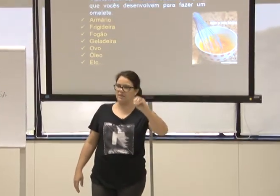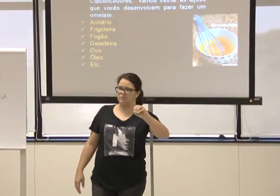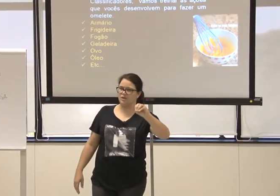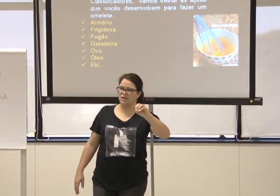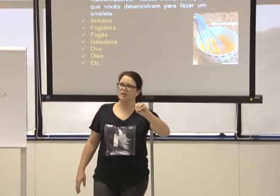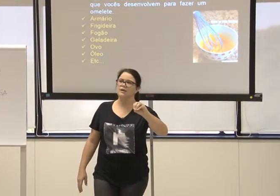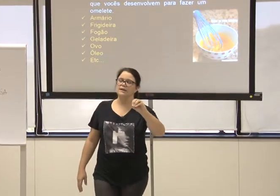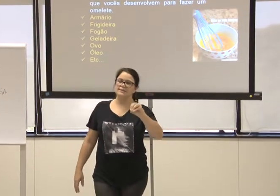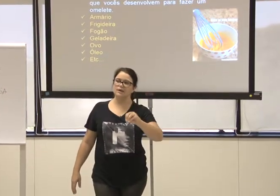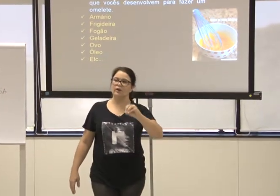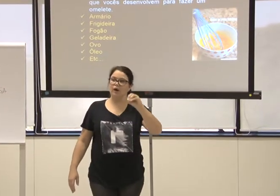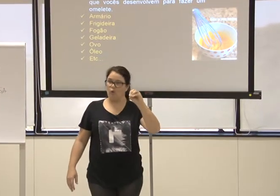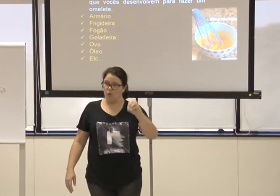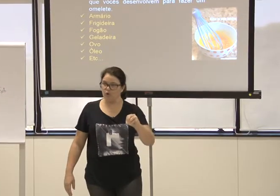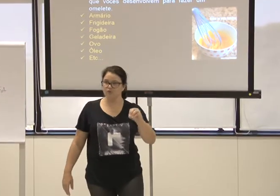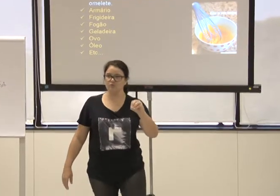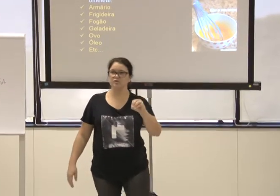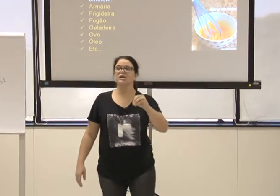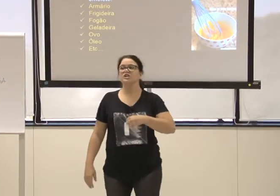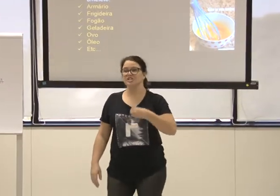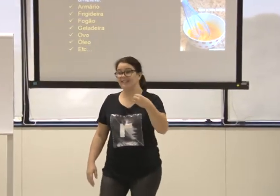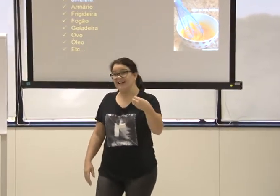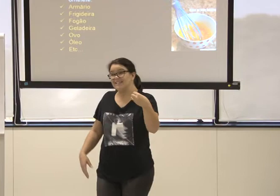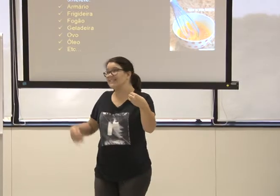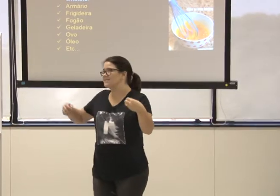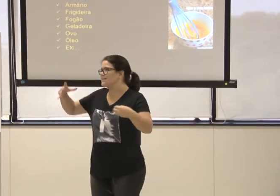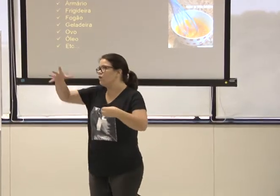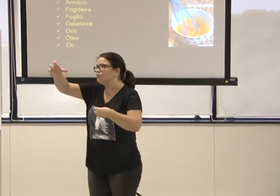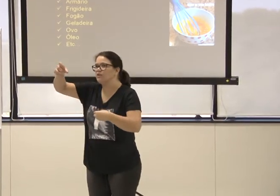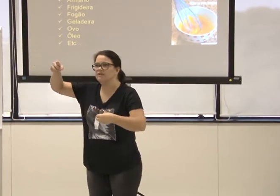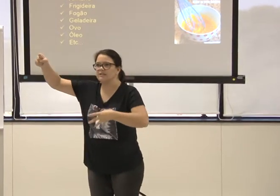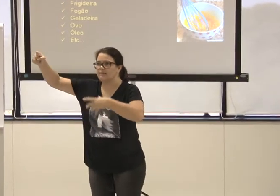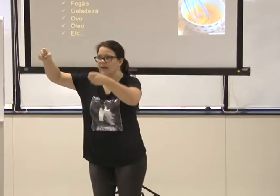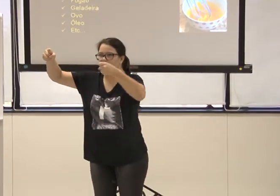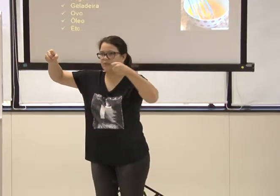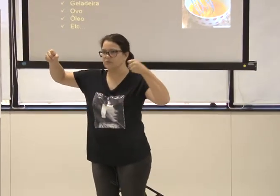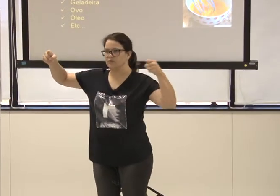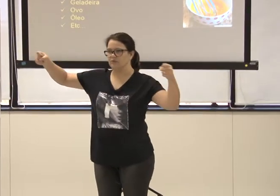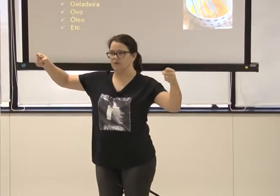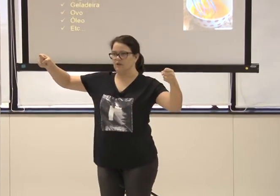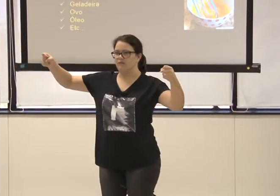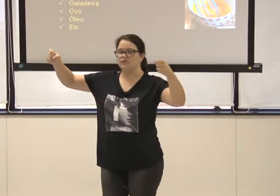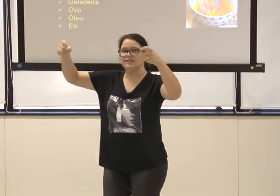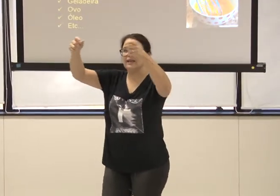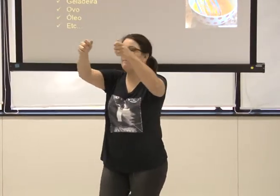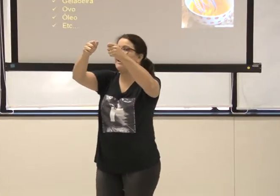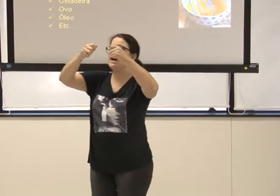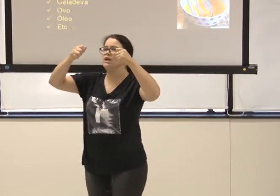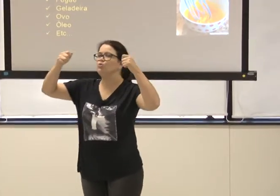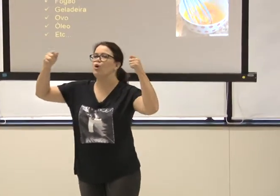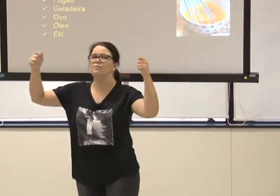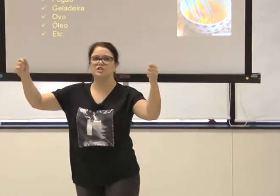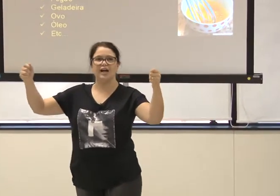mímica. São recursos de descrição do que você está pegando. Não sei se Você está pegando um objeto